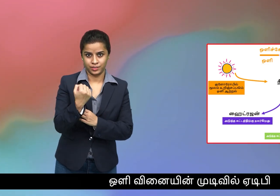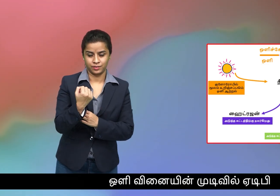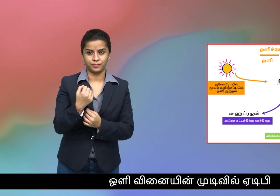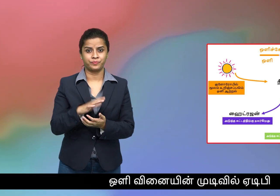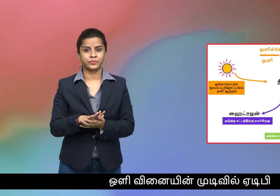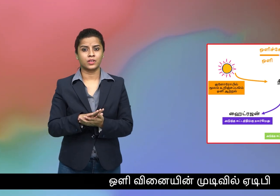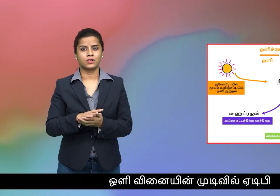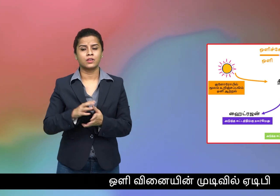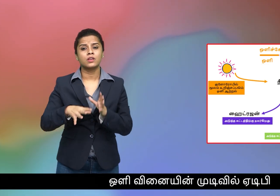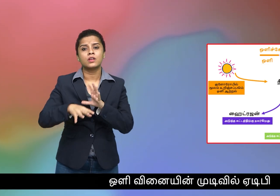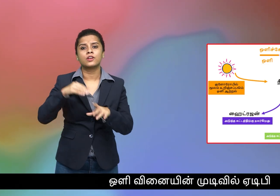ஒளிவினையின் முடிவில் ATP